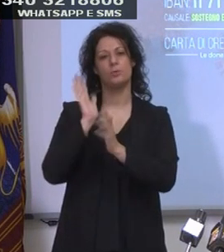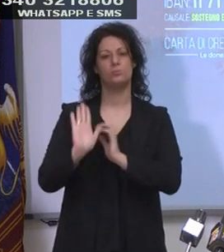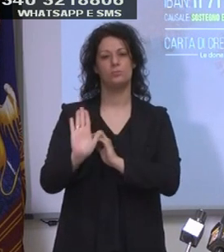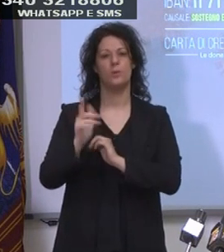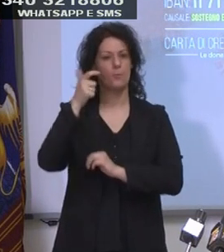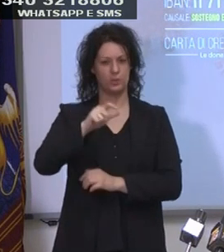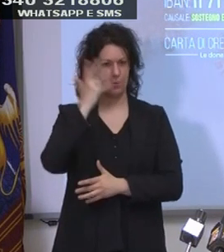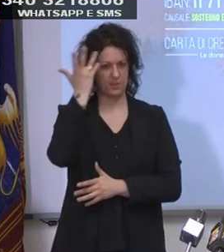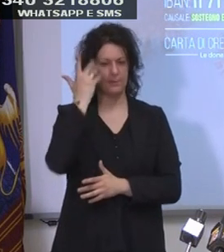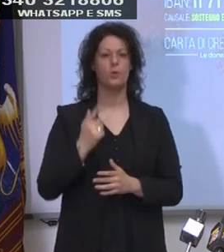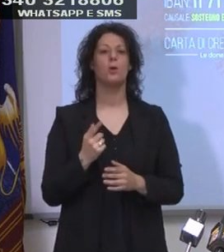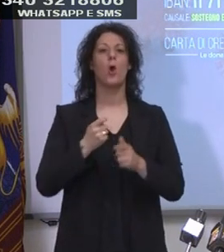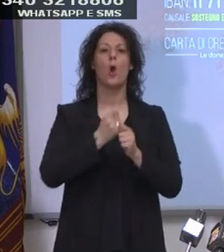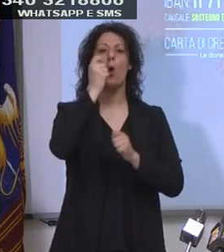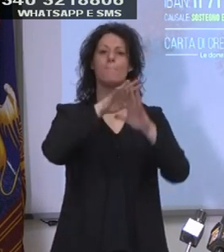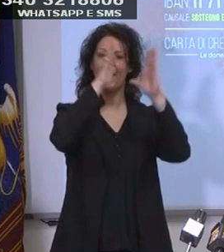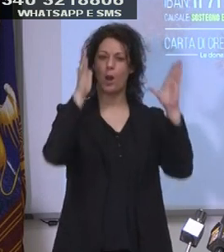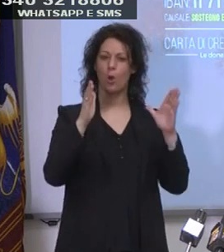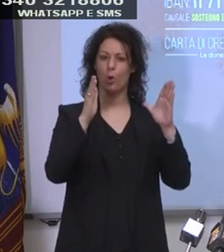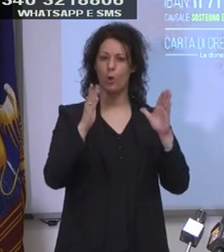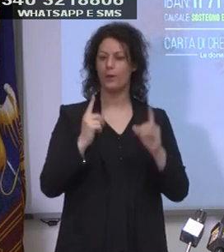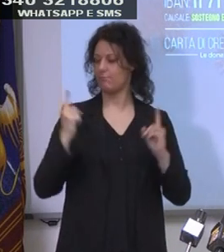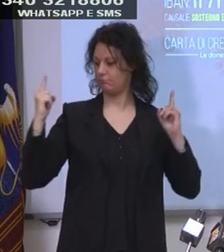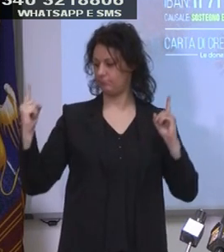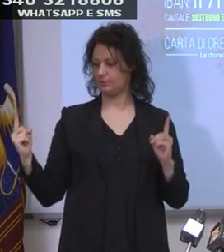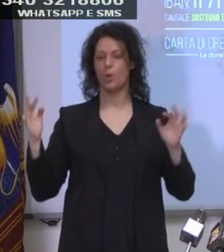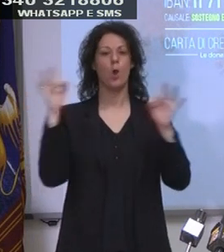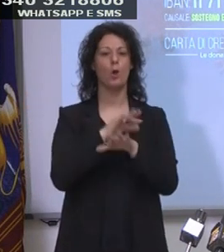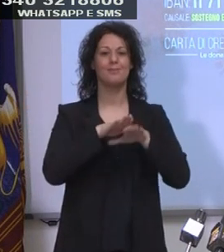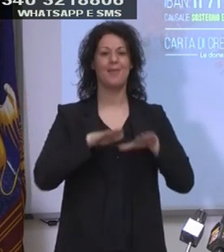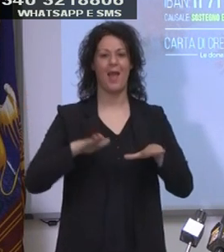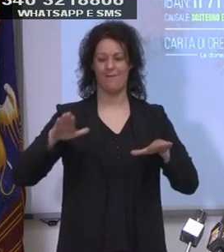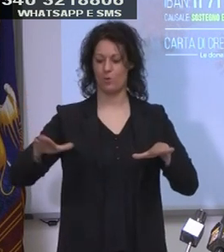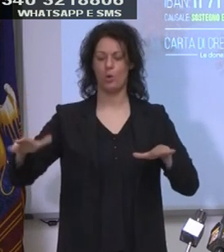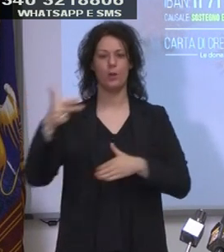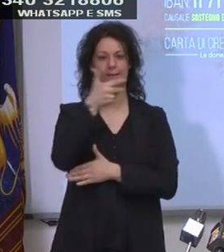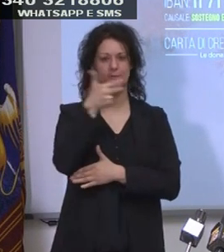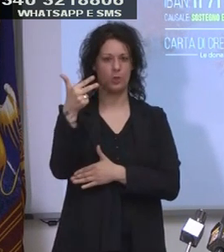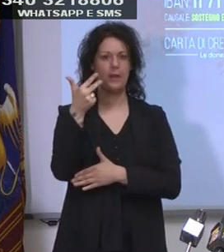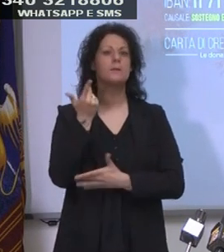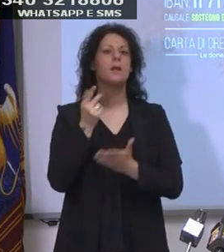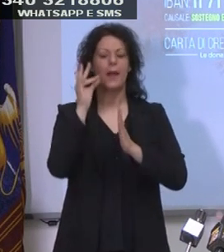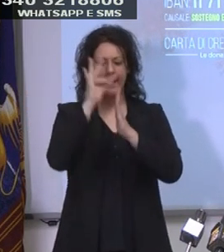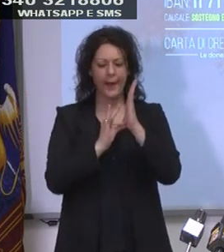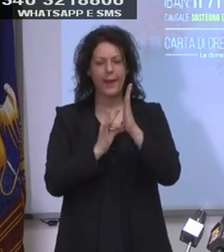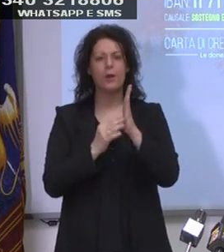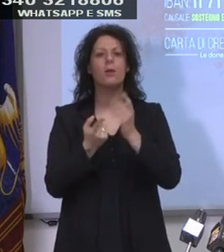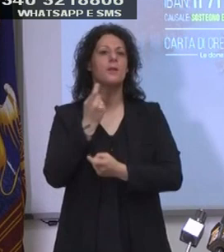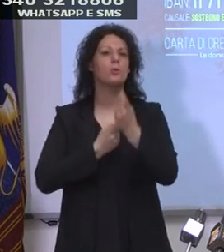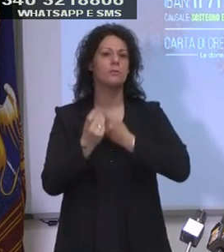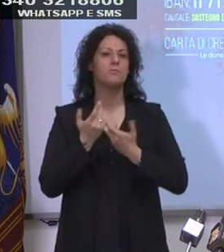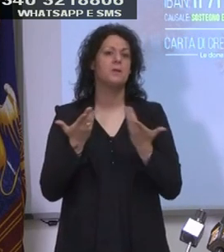di distanza da un ombrellone all'altro, piuttosto che tra un tavolo e l'altro nel ristorante. Cioè è frutto di